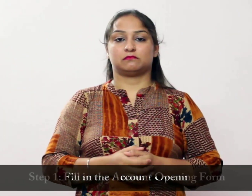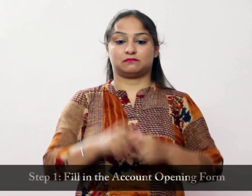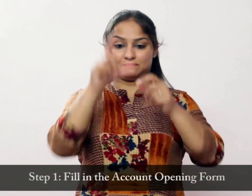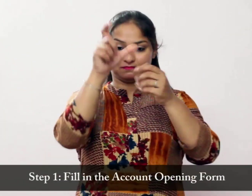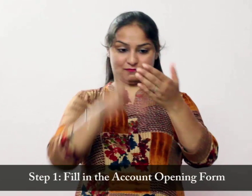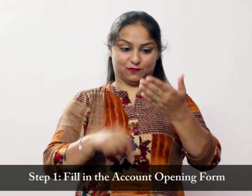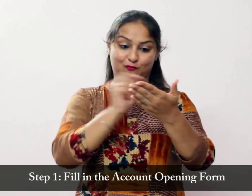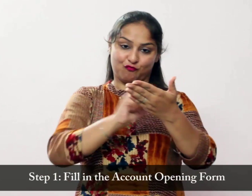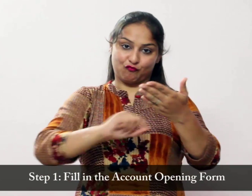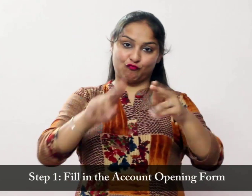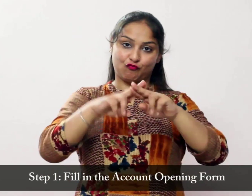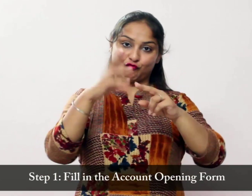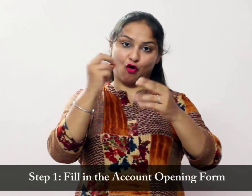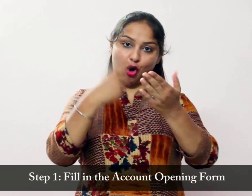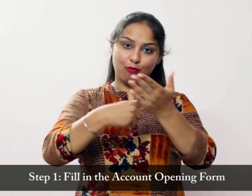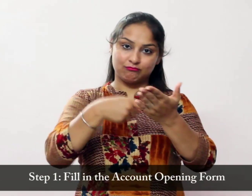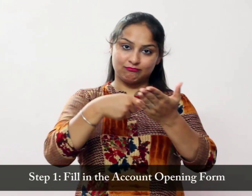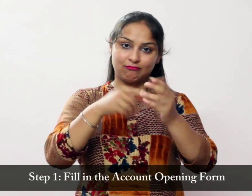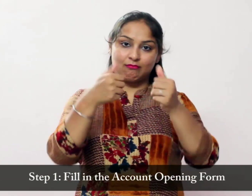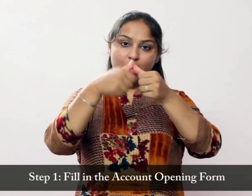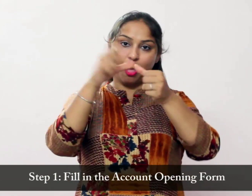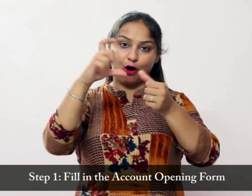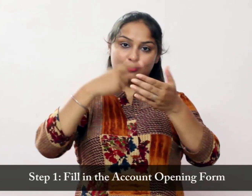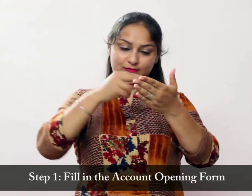चरण 1 खाता खोलने के फॉर्म को भरें।